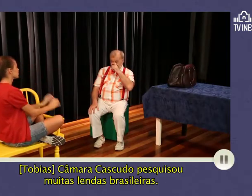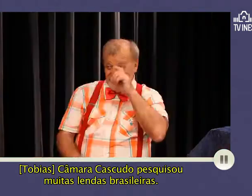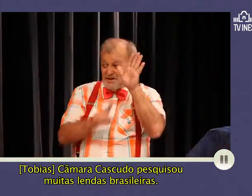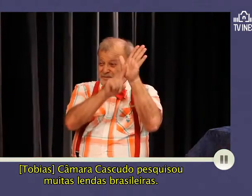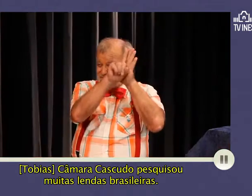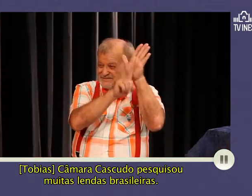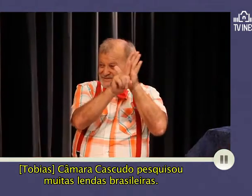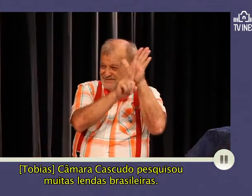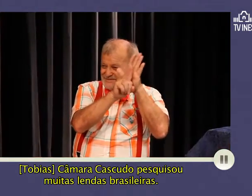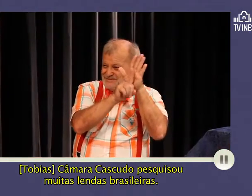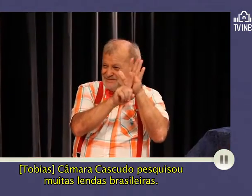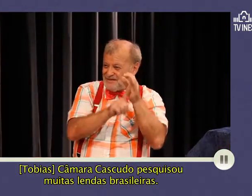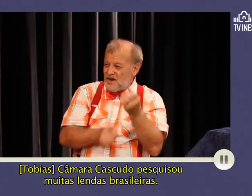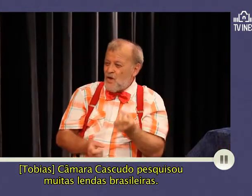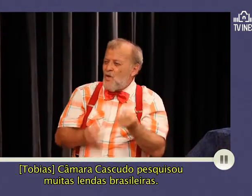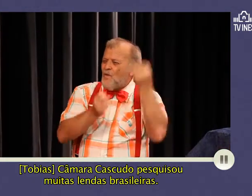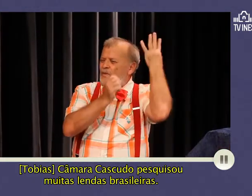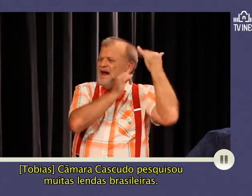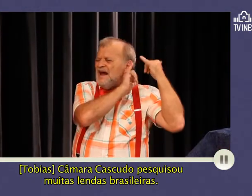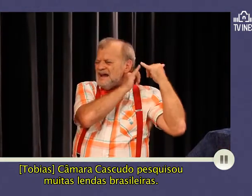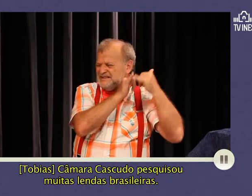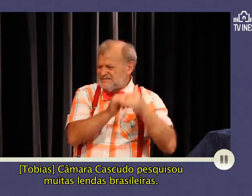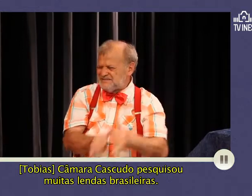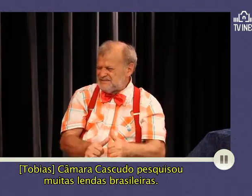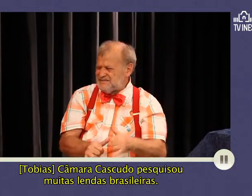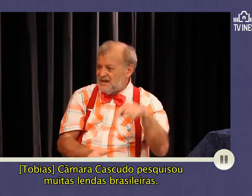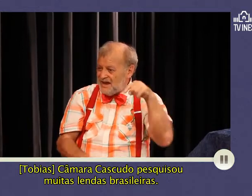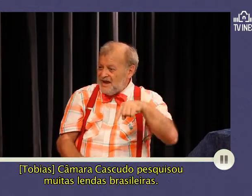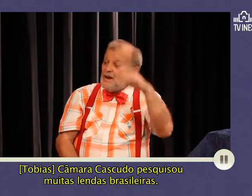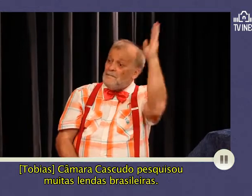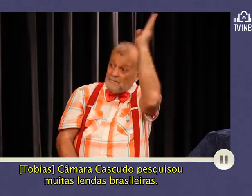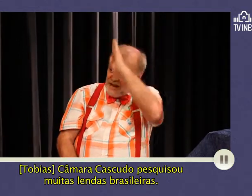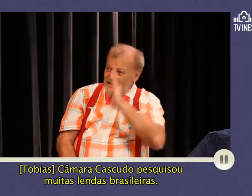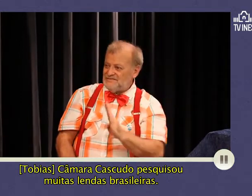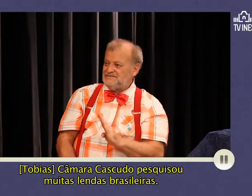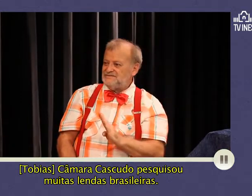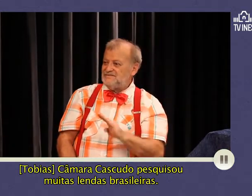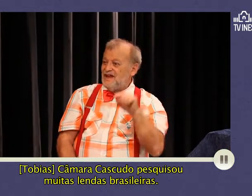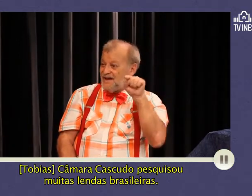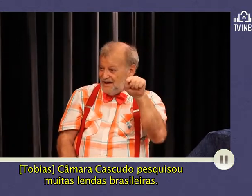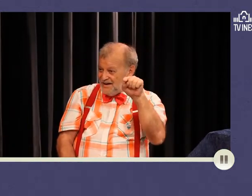Câmara Cascudo pesquisou muitas lendas brasileiras.